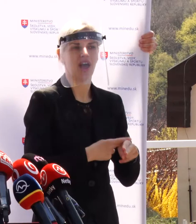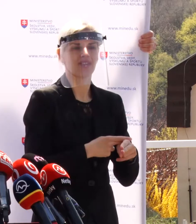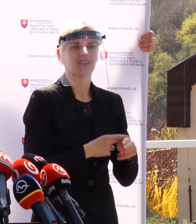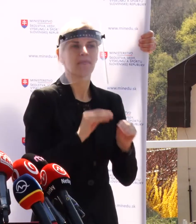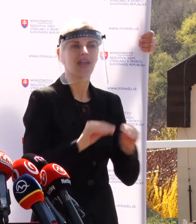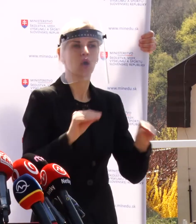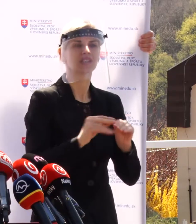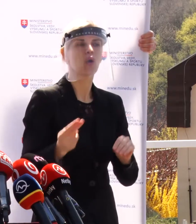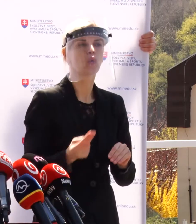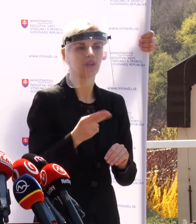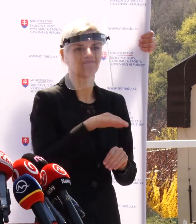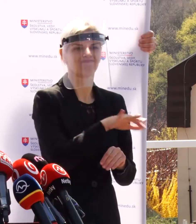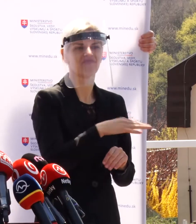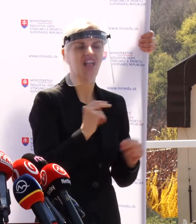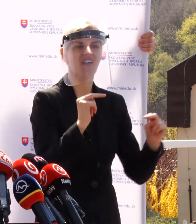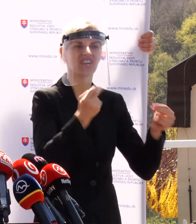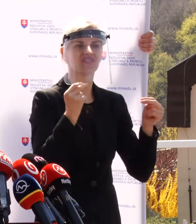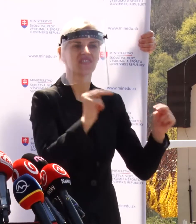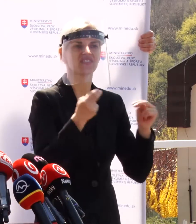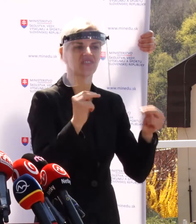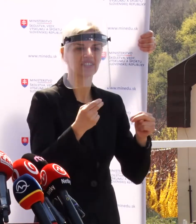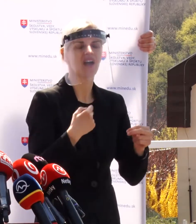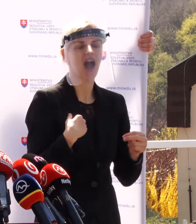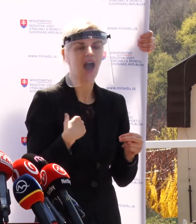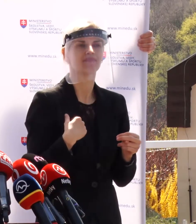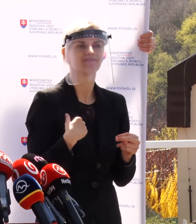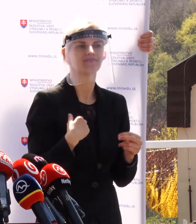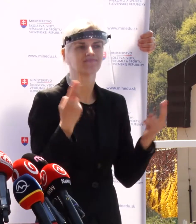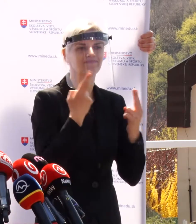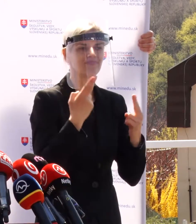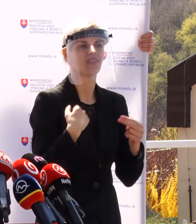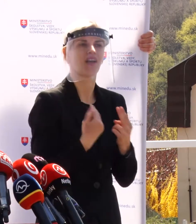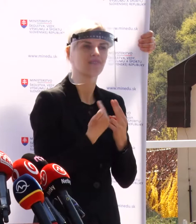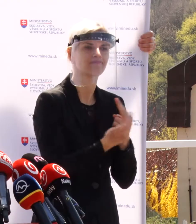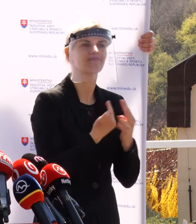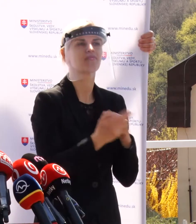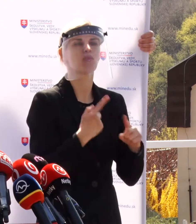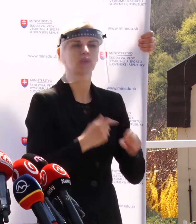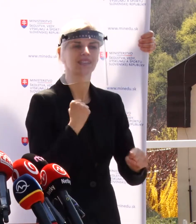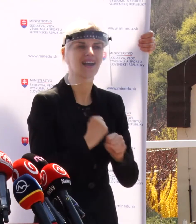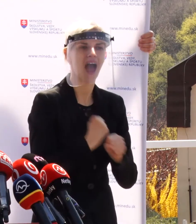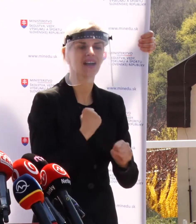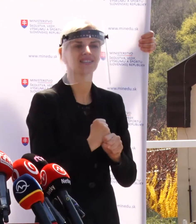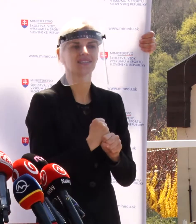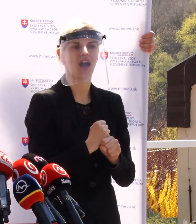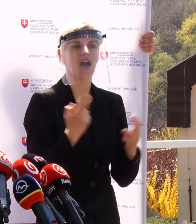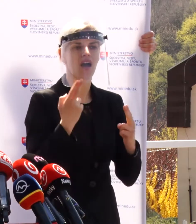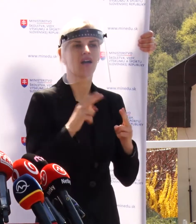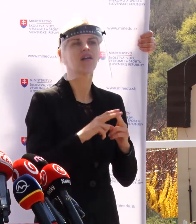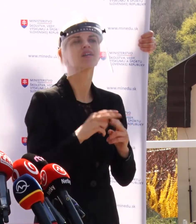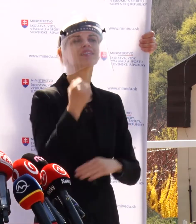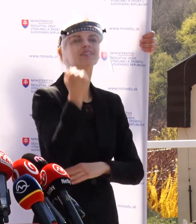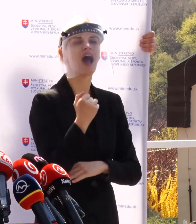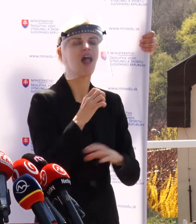ústave čakajú mnohé výzvy a pokúsime sa flexibilne a pružne na ne reagovať. Naozaj taký komunikačný kanál bude portál Učíme na